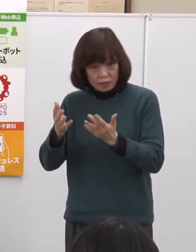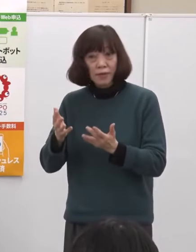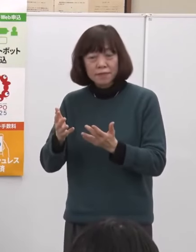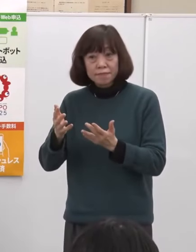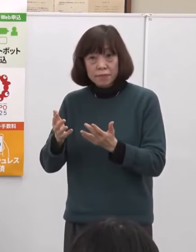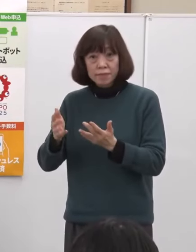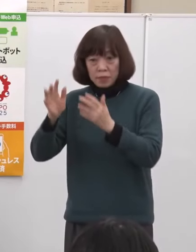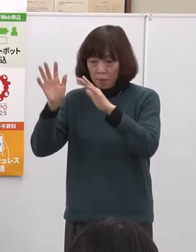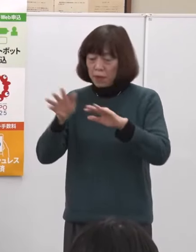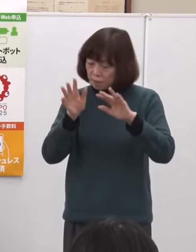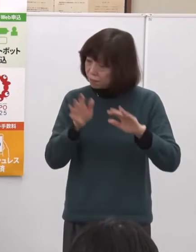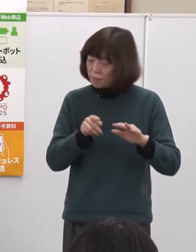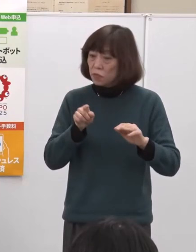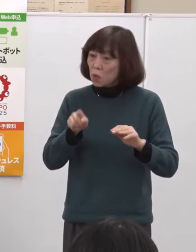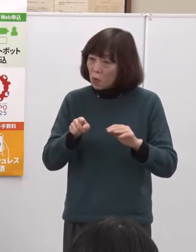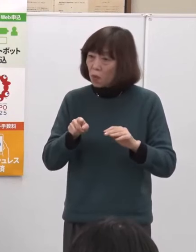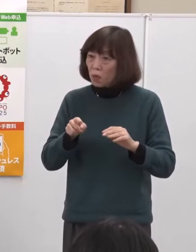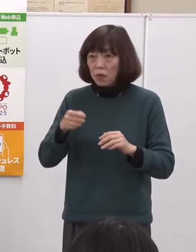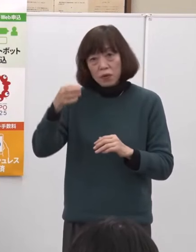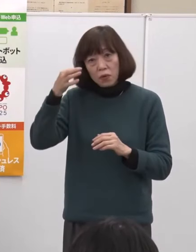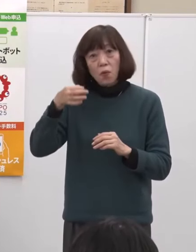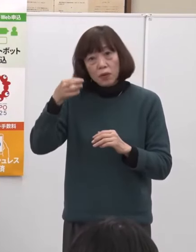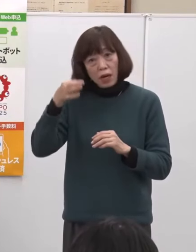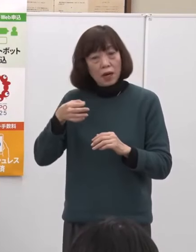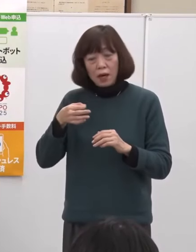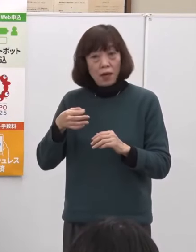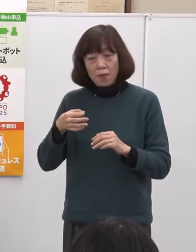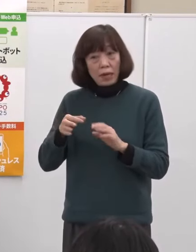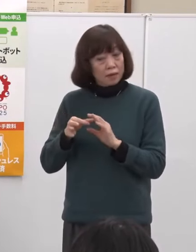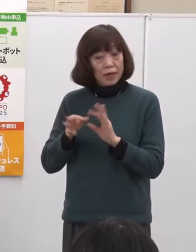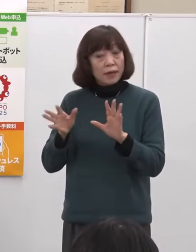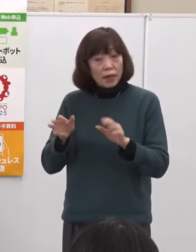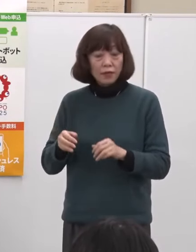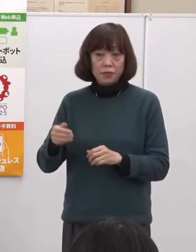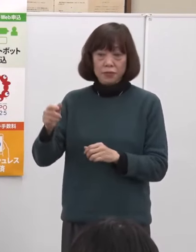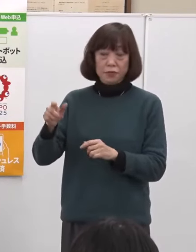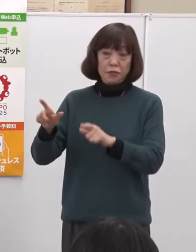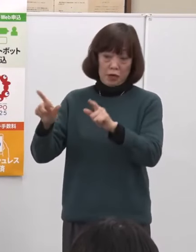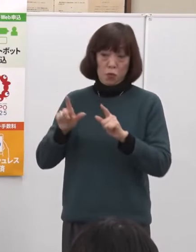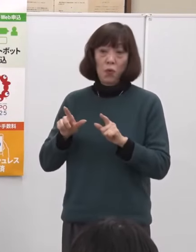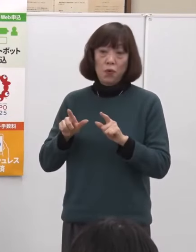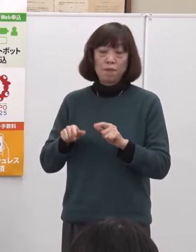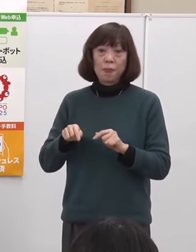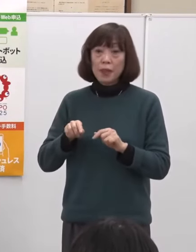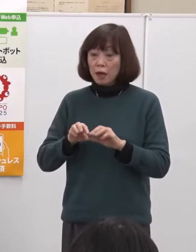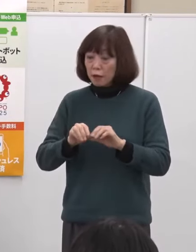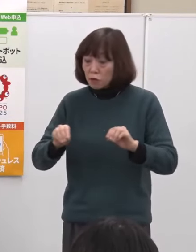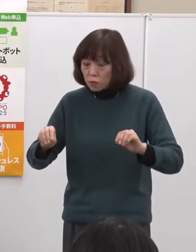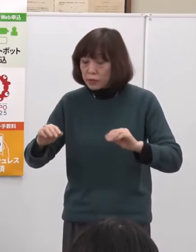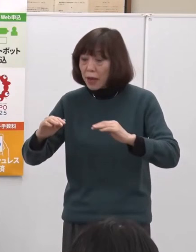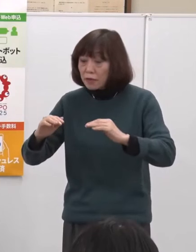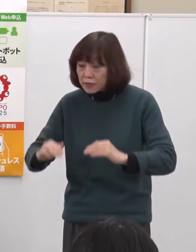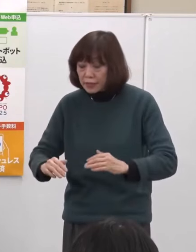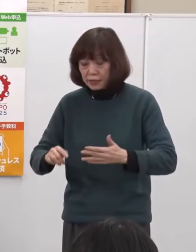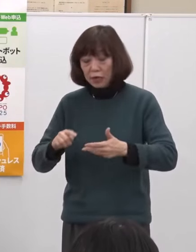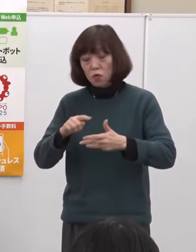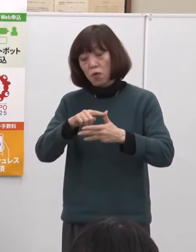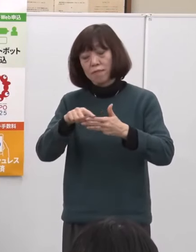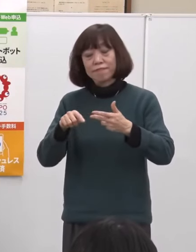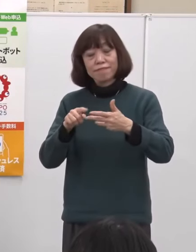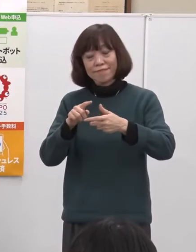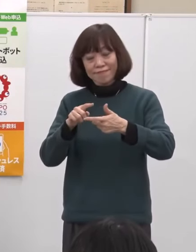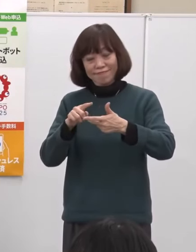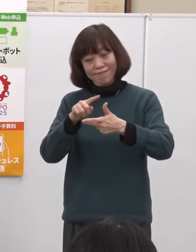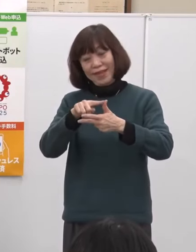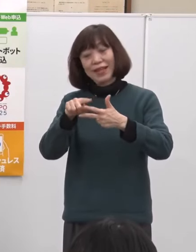価を行わないということを言ってるんですね。それで、先ほどの地盤沈下の原因として7つ挙げていますが、